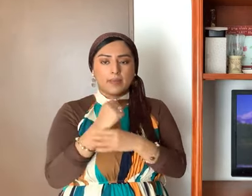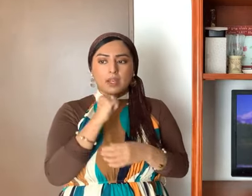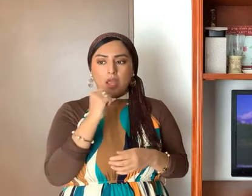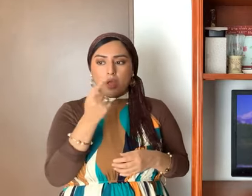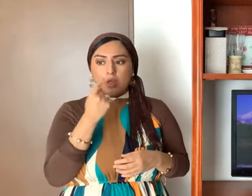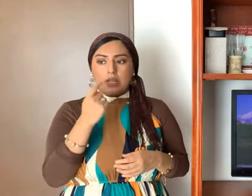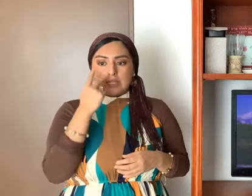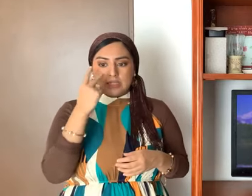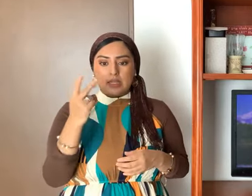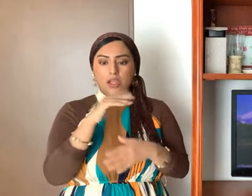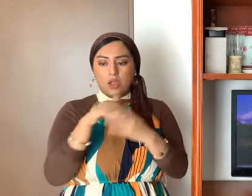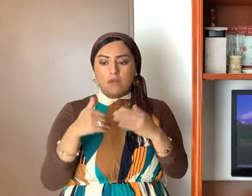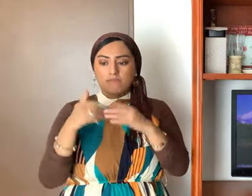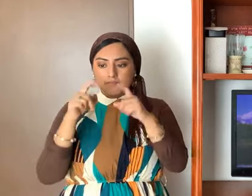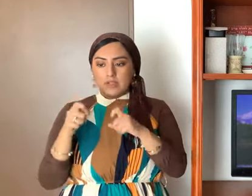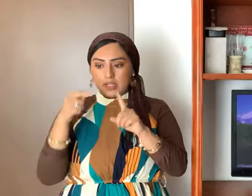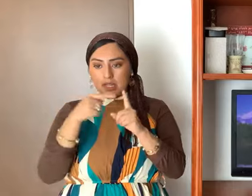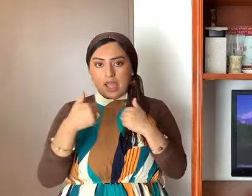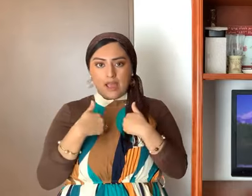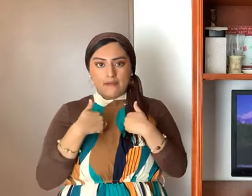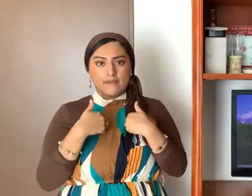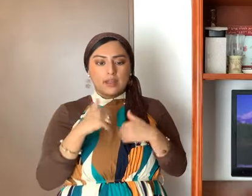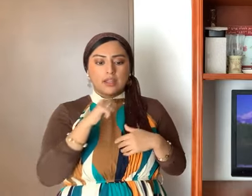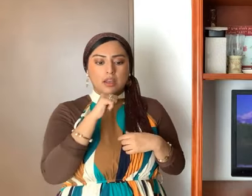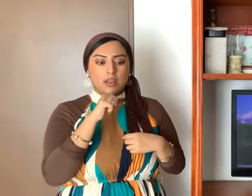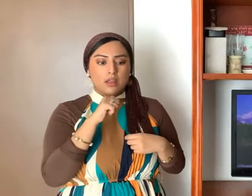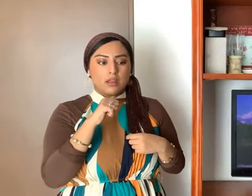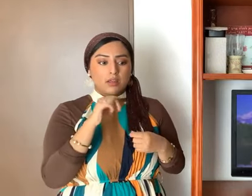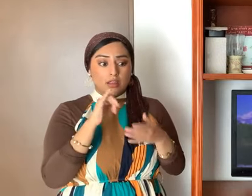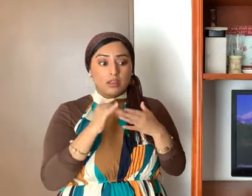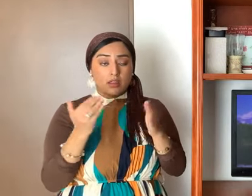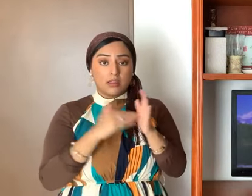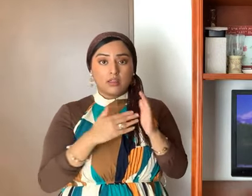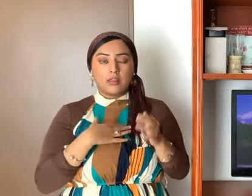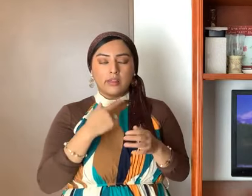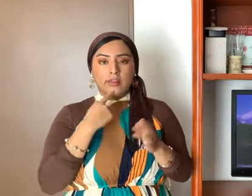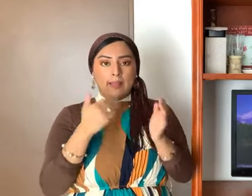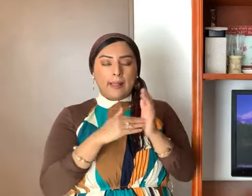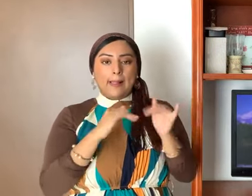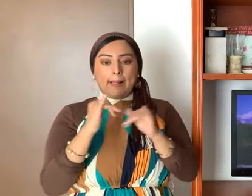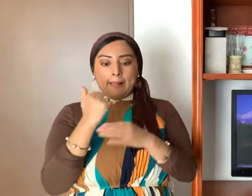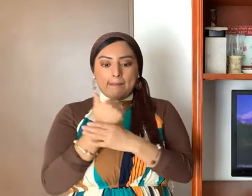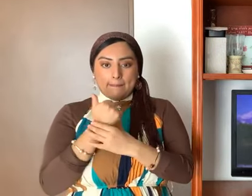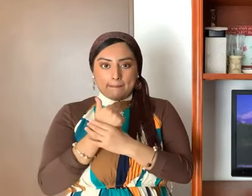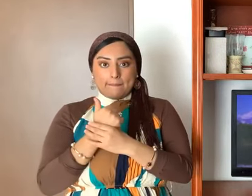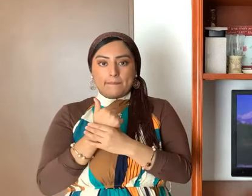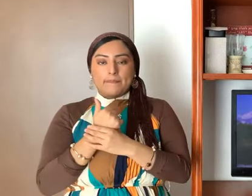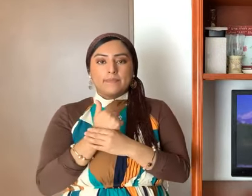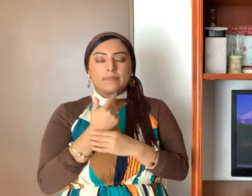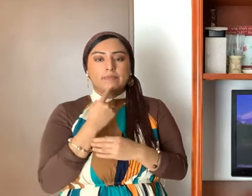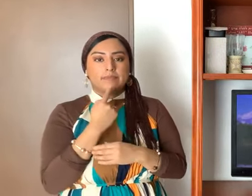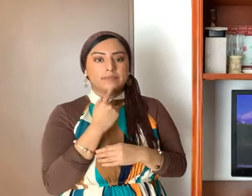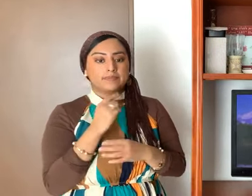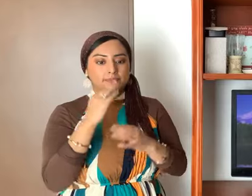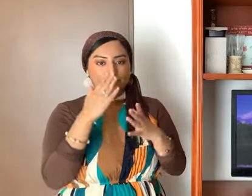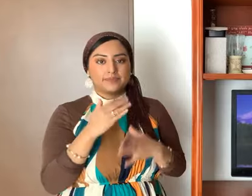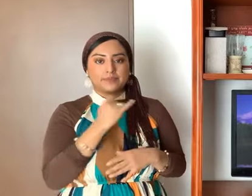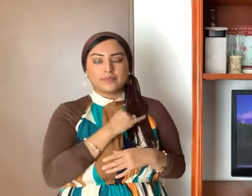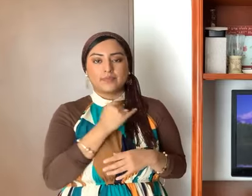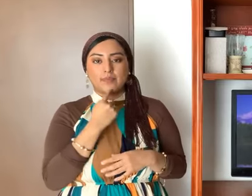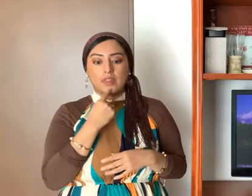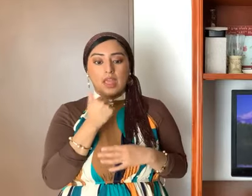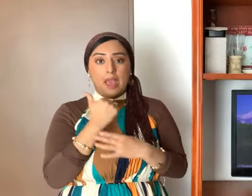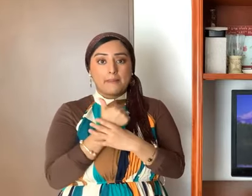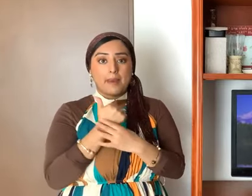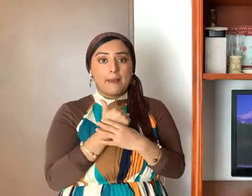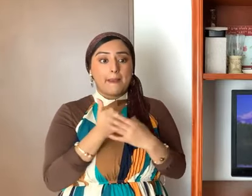más ver todas las pruebas que él pasó, no es nada más, porque eso lo repito, como Abraham, decía nuestro amado Roy,